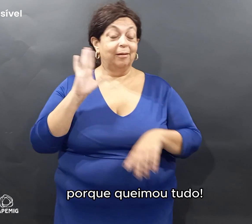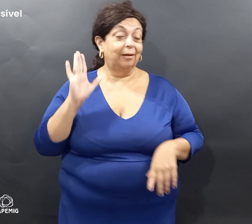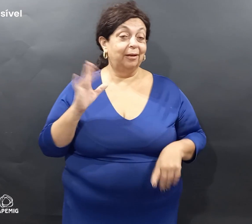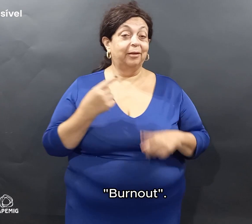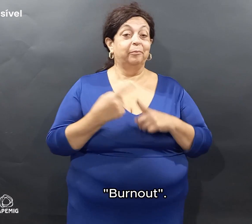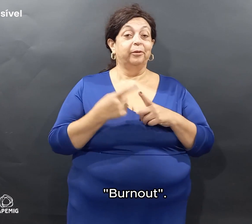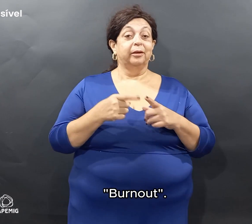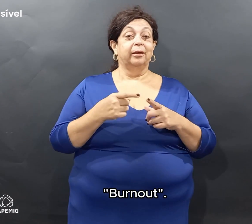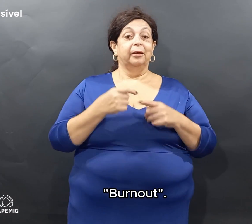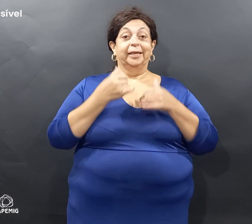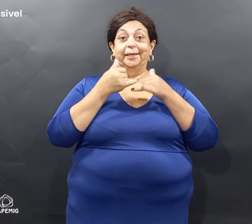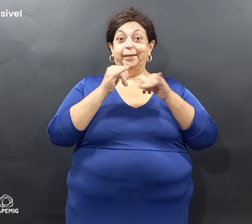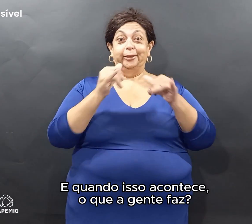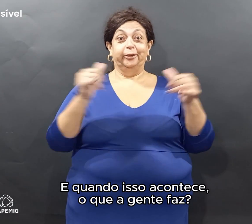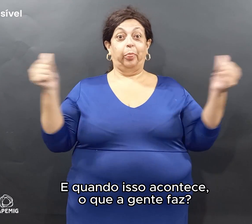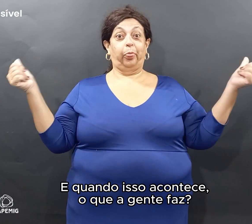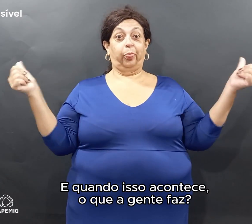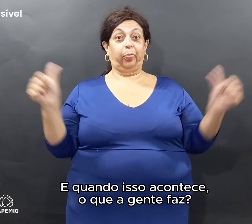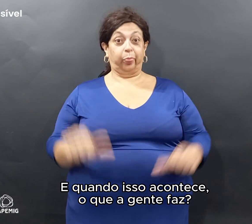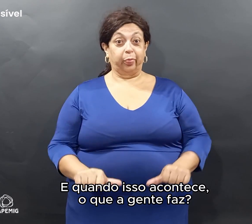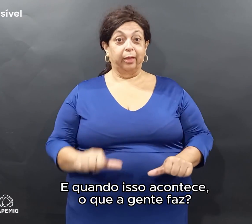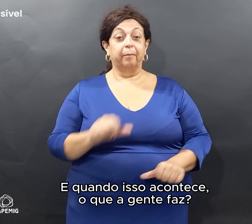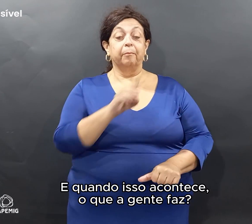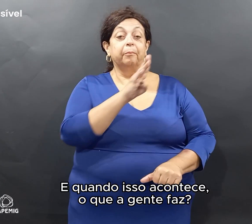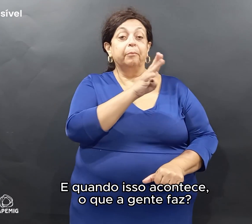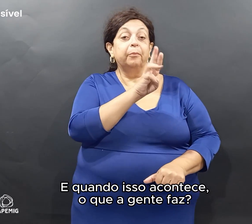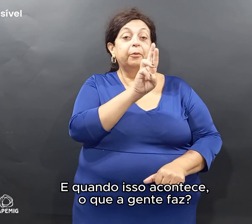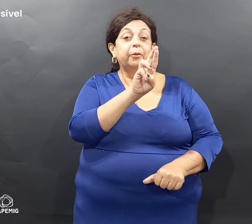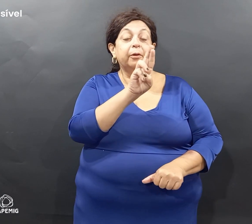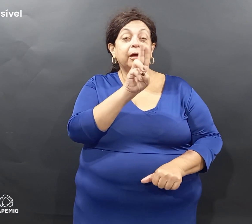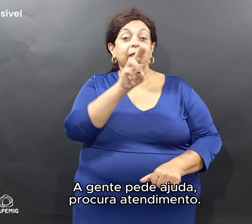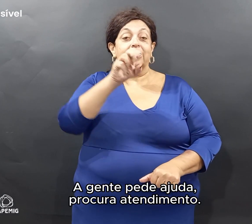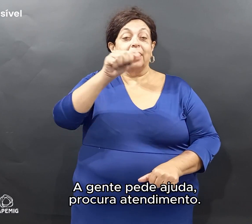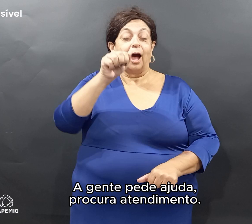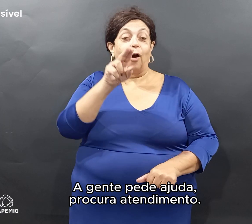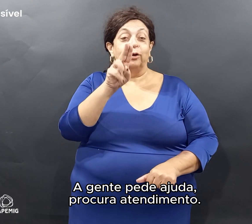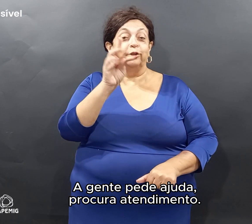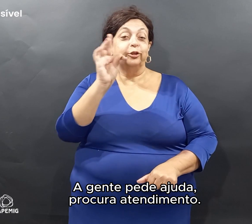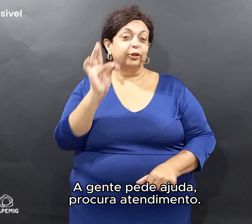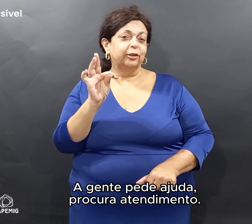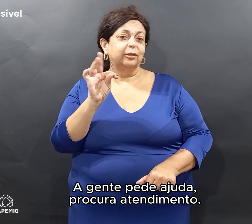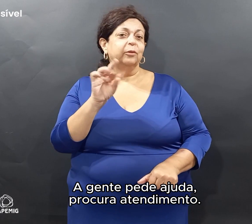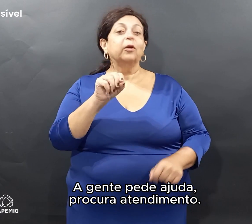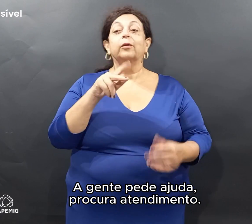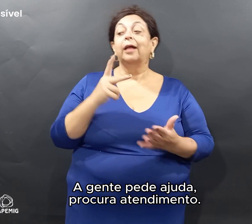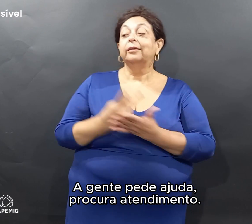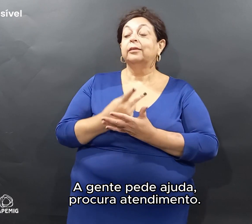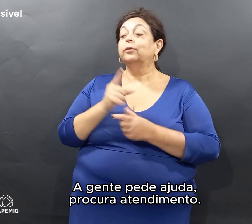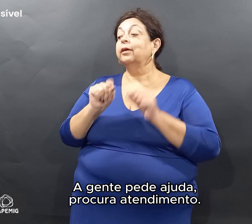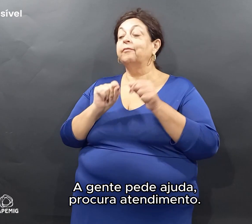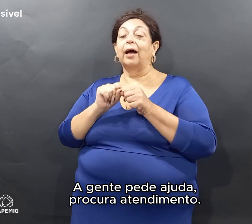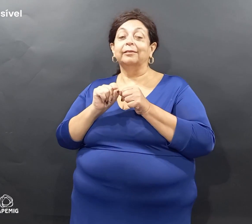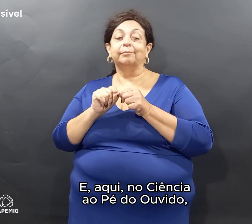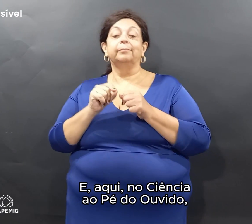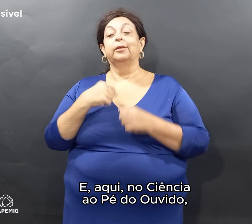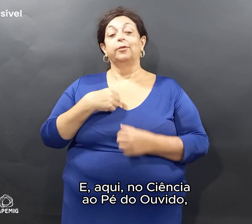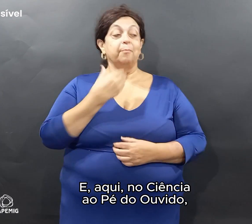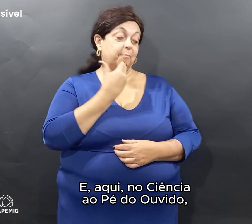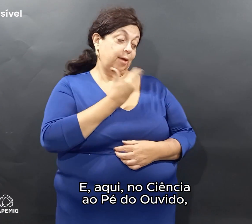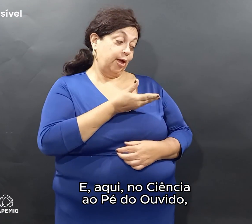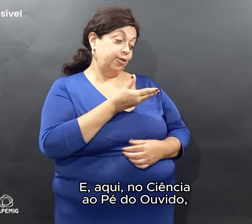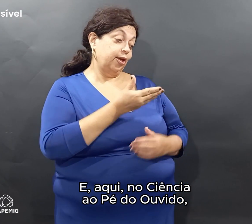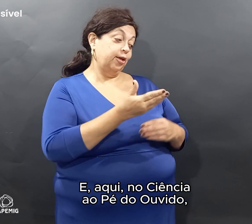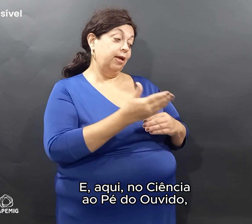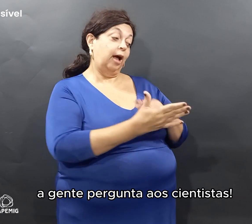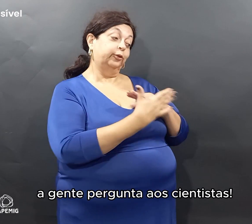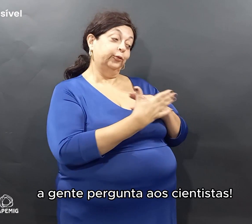queimou tudo. Burnout. E quando isso acontece, o que a gente faz? A gente pede ajuda, procura atendimento, e aqui no